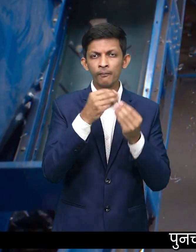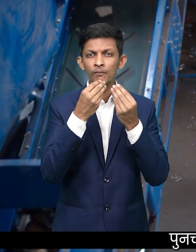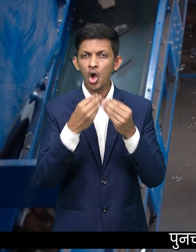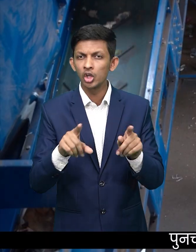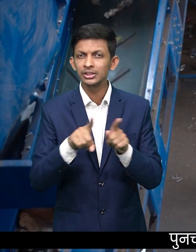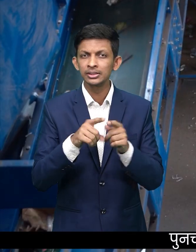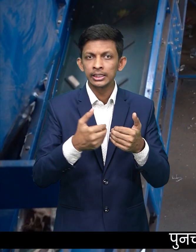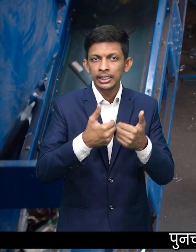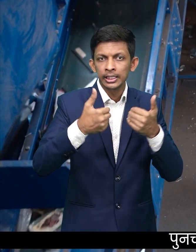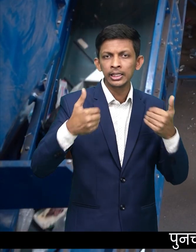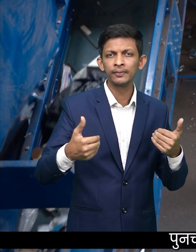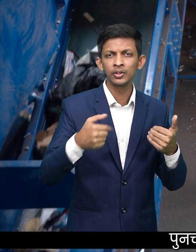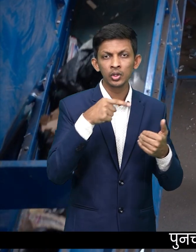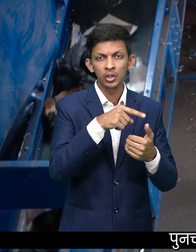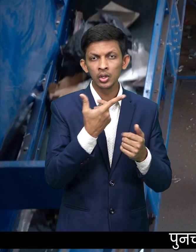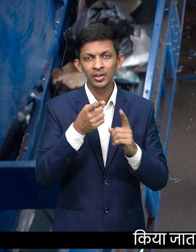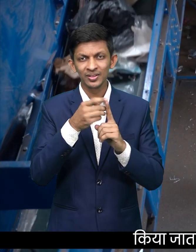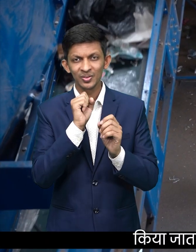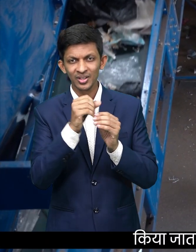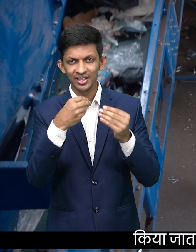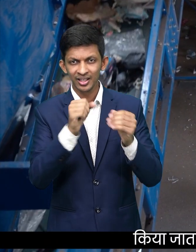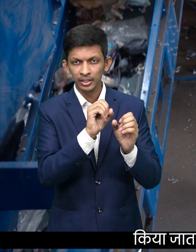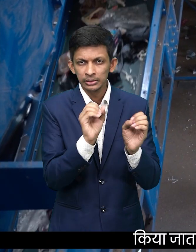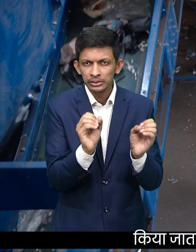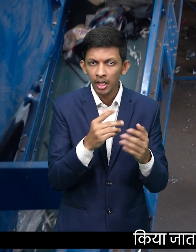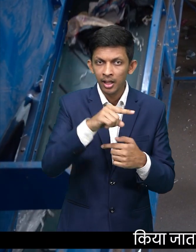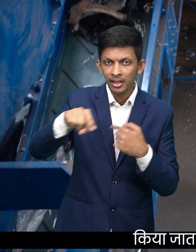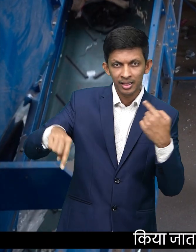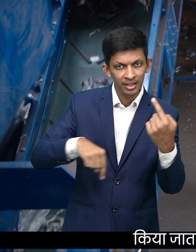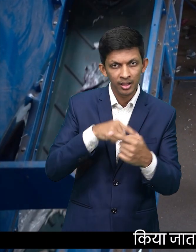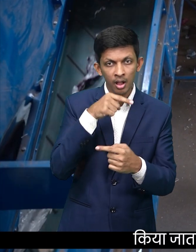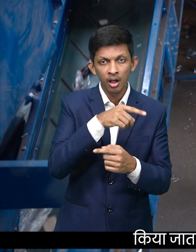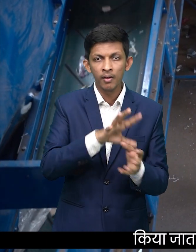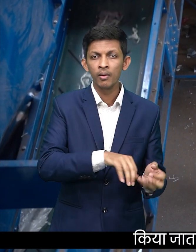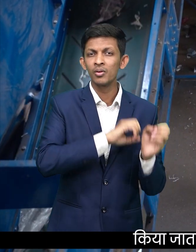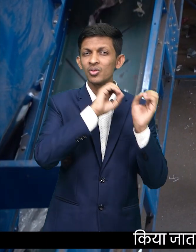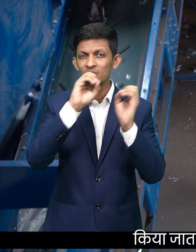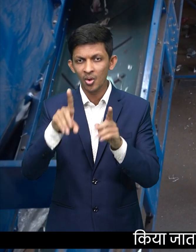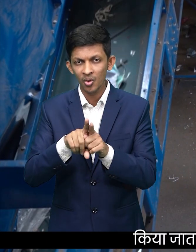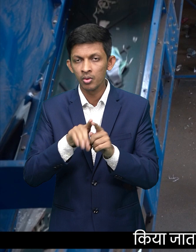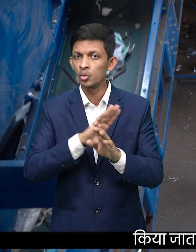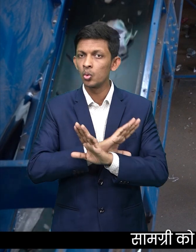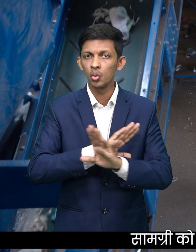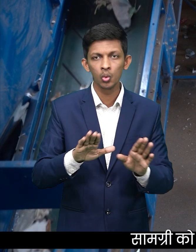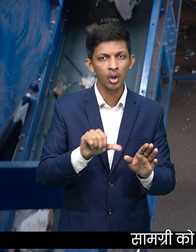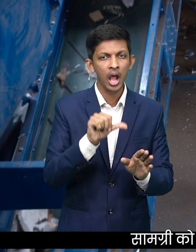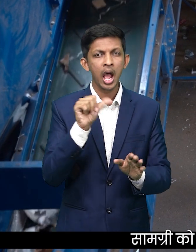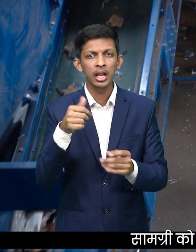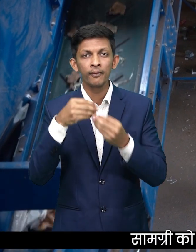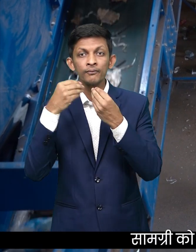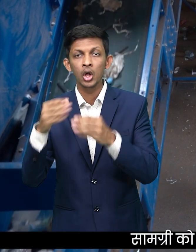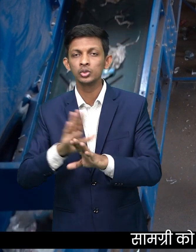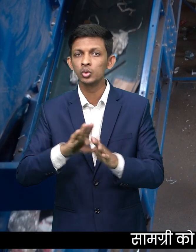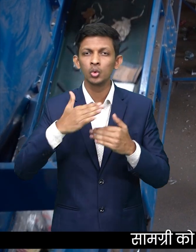पुनर्चक्रण के लिए अपशिष्टों को अलग किया जाता है ताकि पुनर्नवीनीकरण की जाने वाली सामग्री